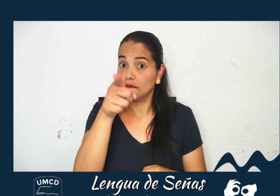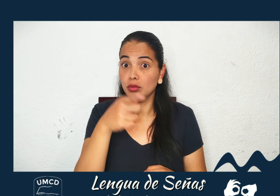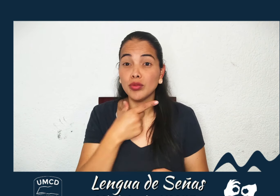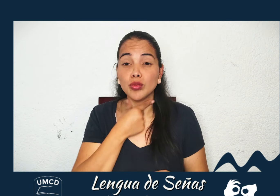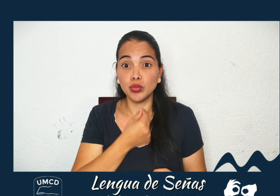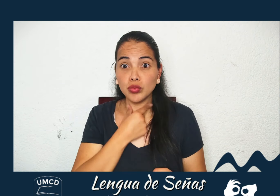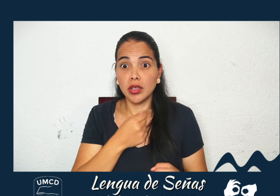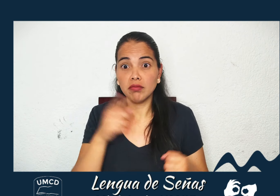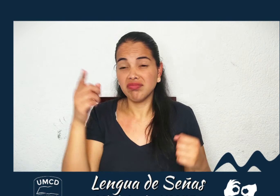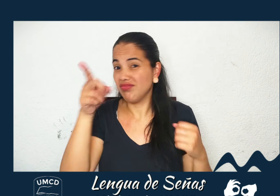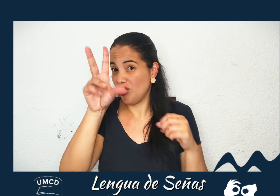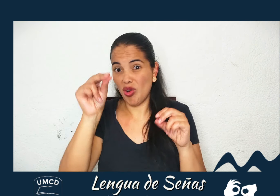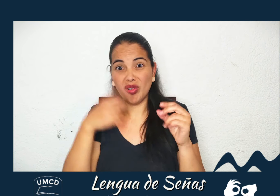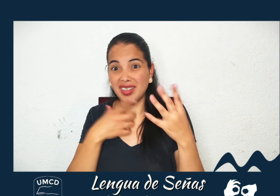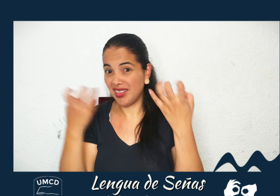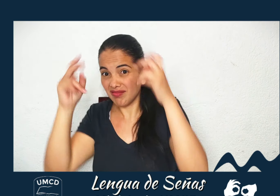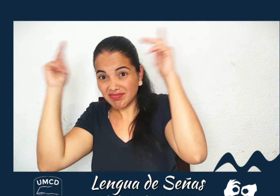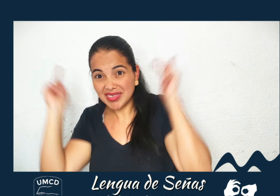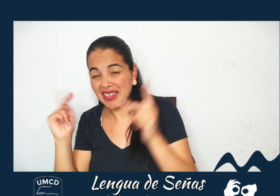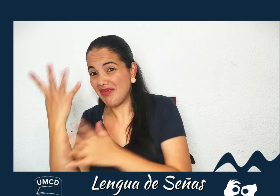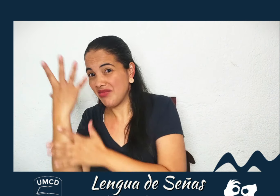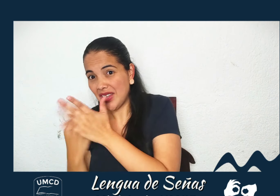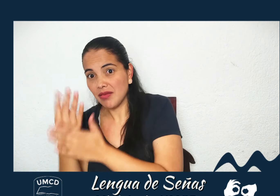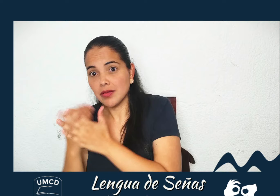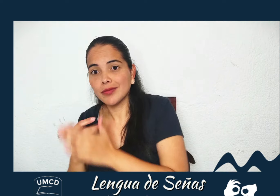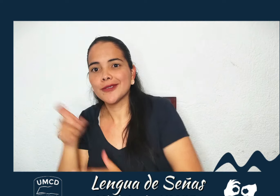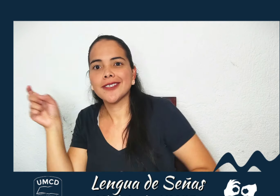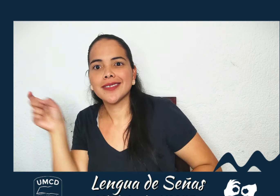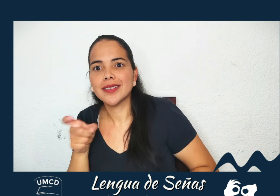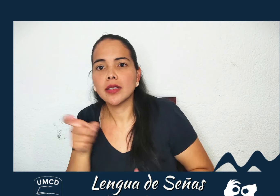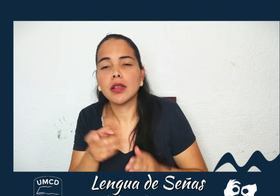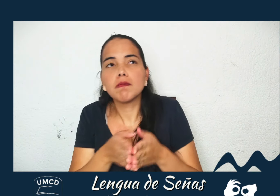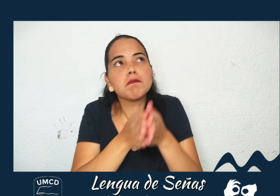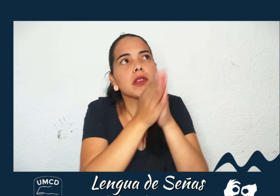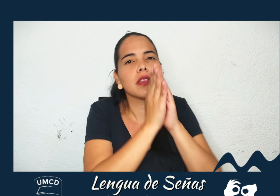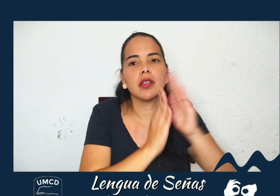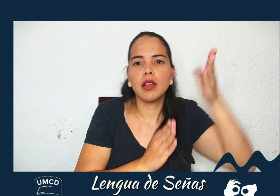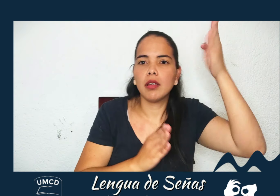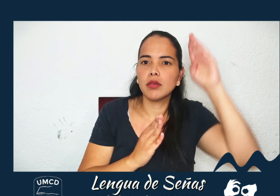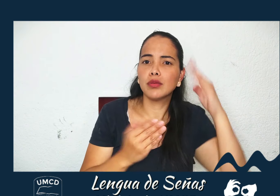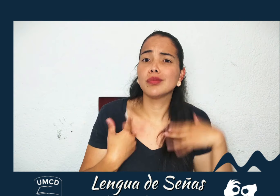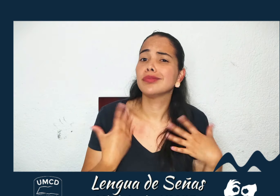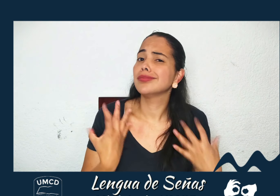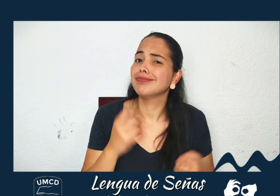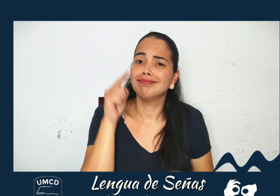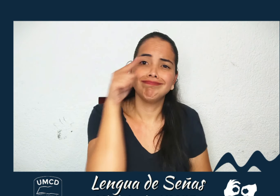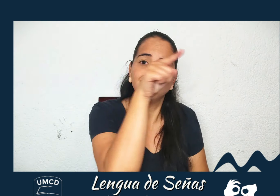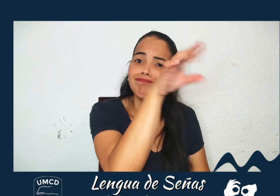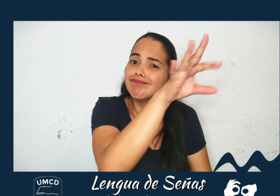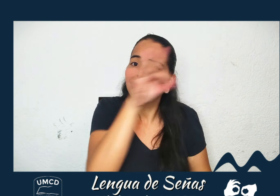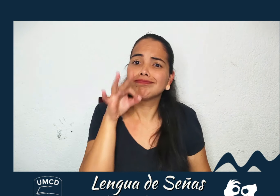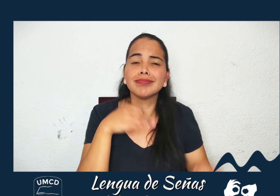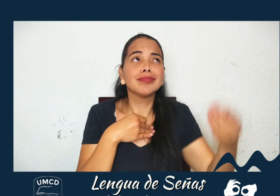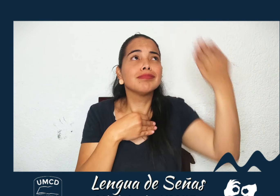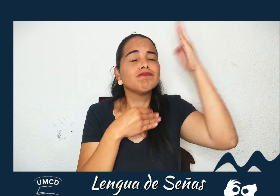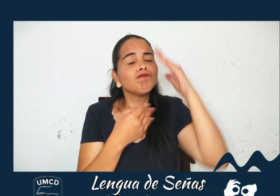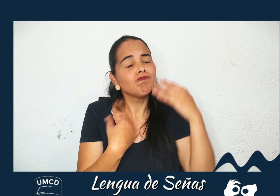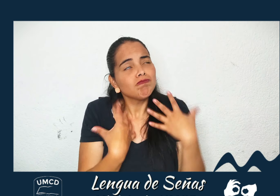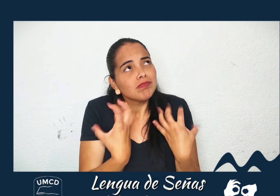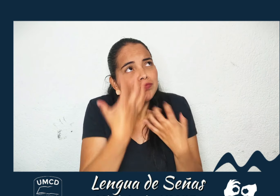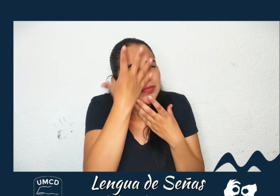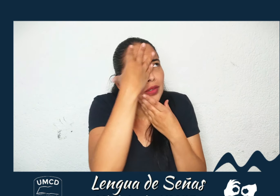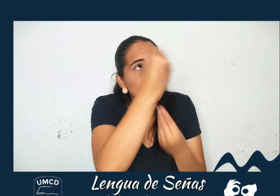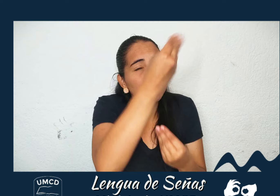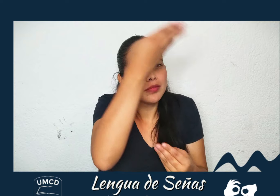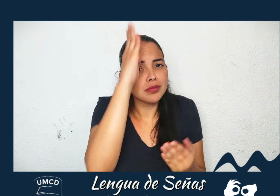a usted no le gusta andar en oscuridad, usted necesita, al igual que todos nosotros, poner nuestros